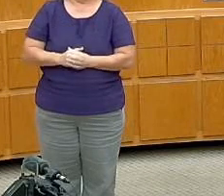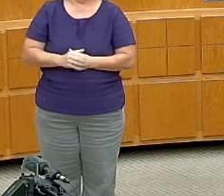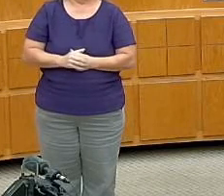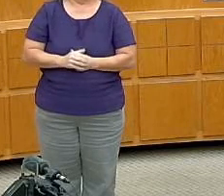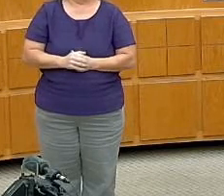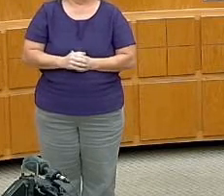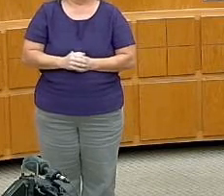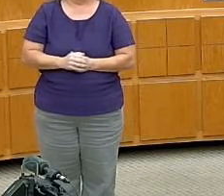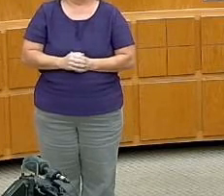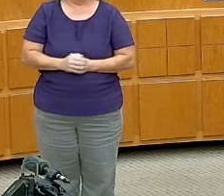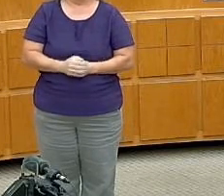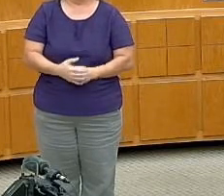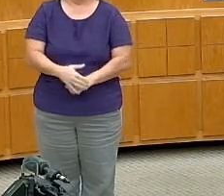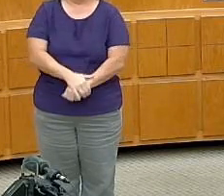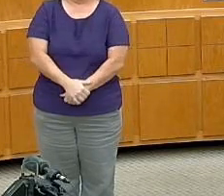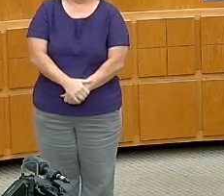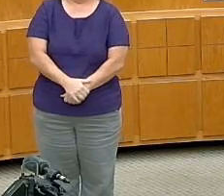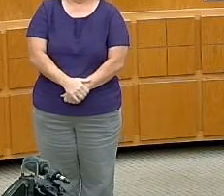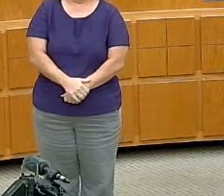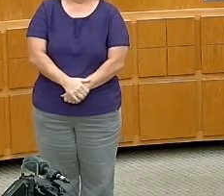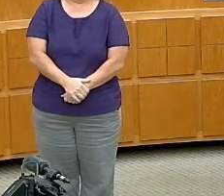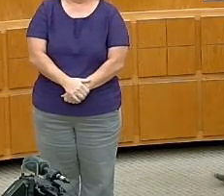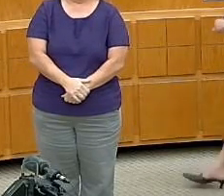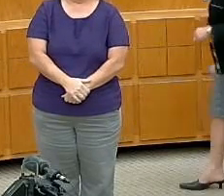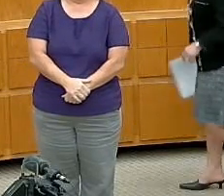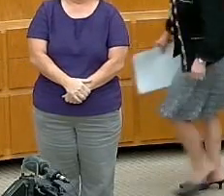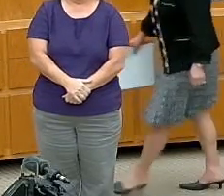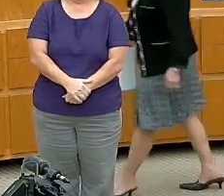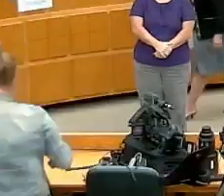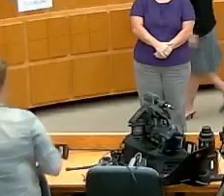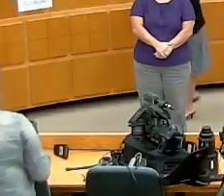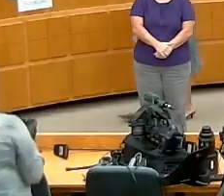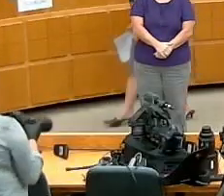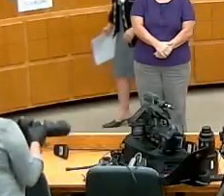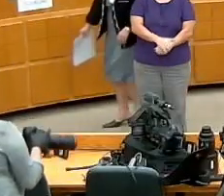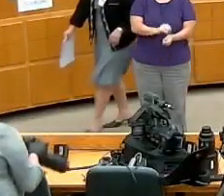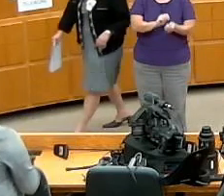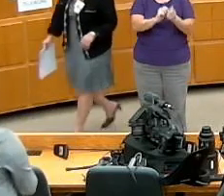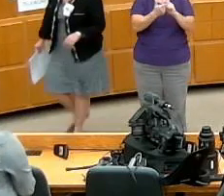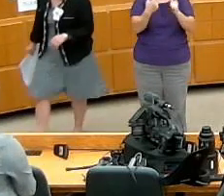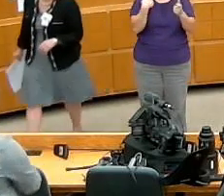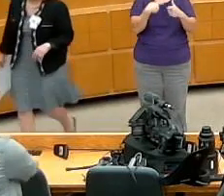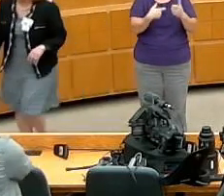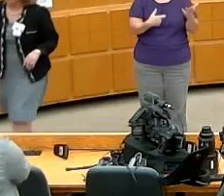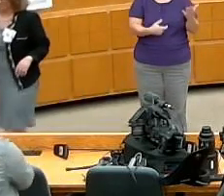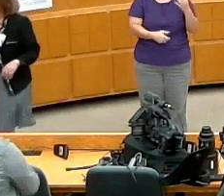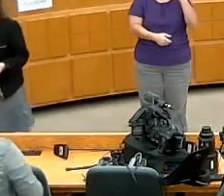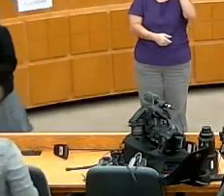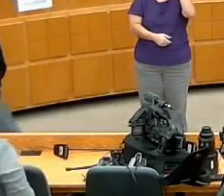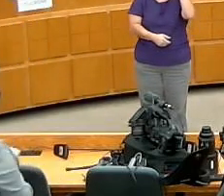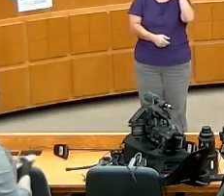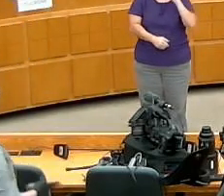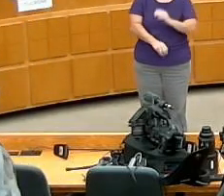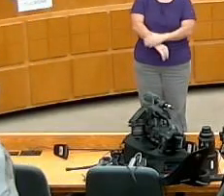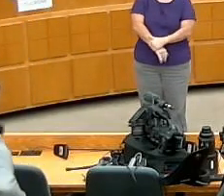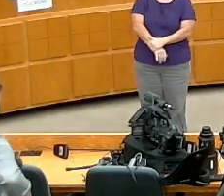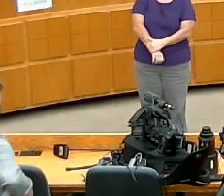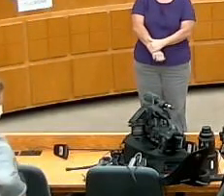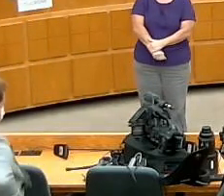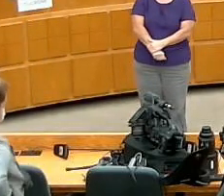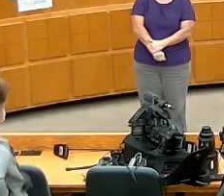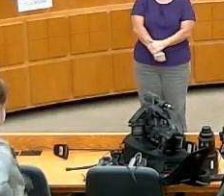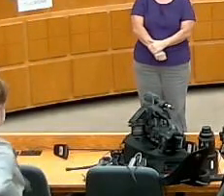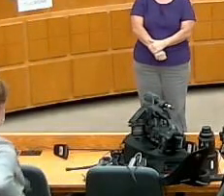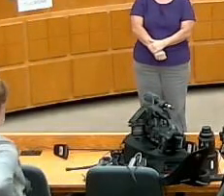pruebas está fechada para el jueves 16 de abril. Es importante aclarar que existen varios lugares para la toma de pruebas. El Distrito de Salud sigue directivas